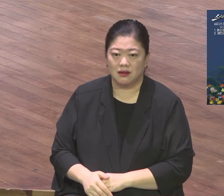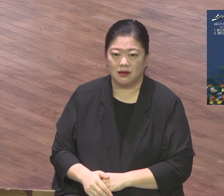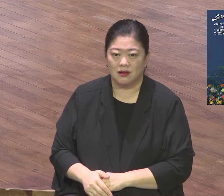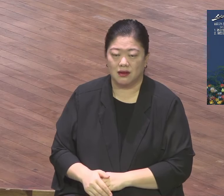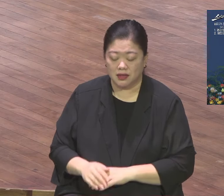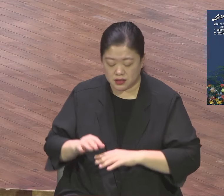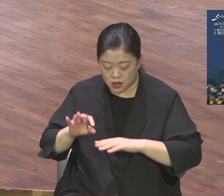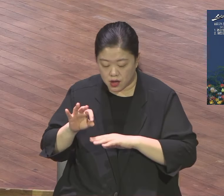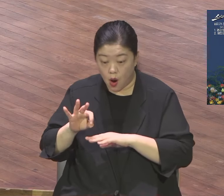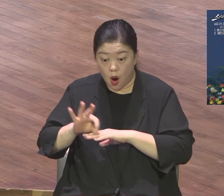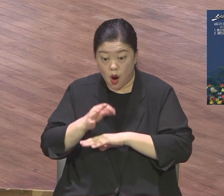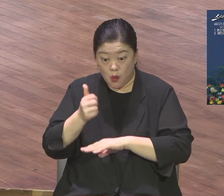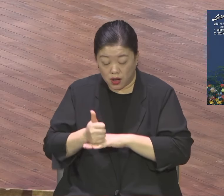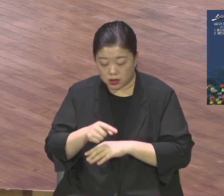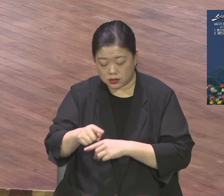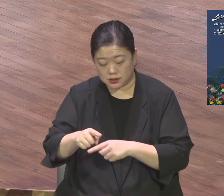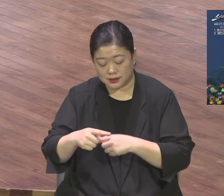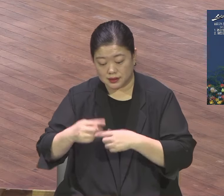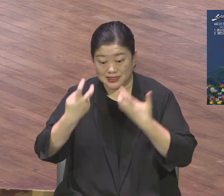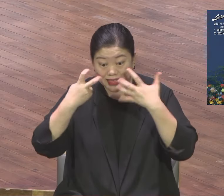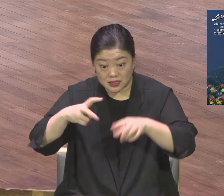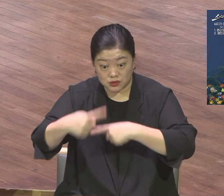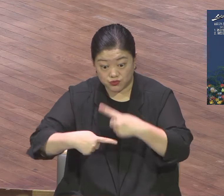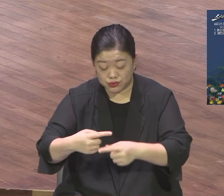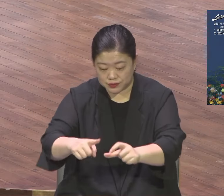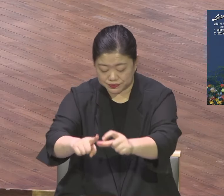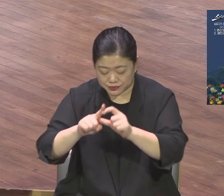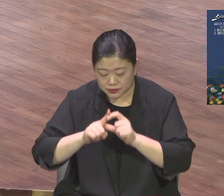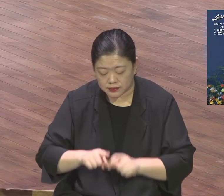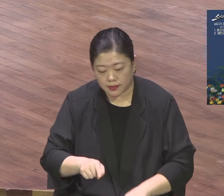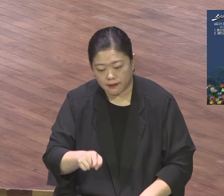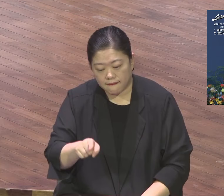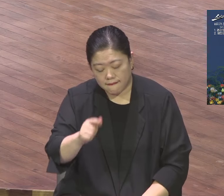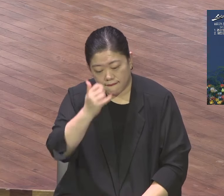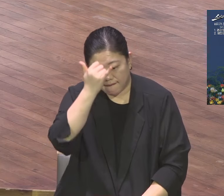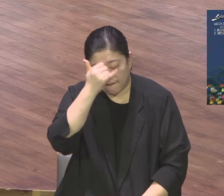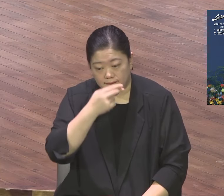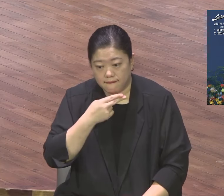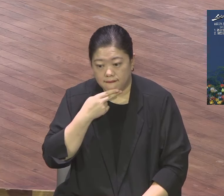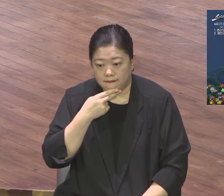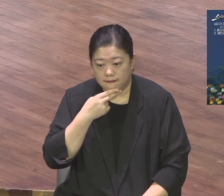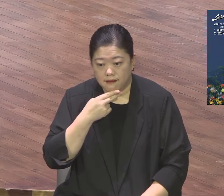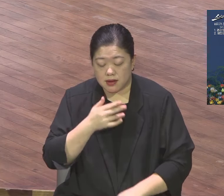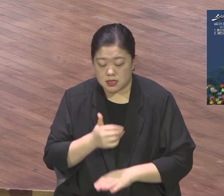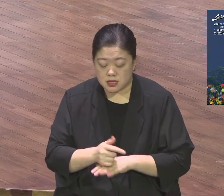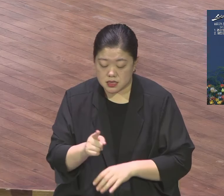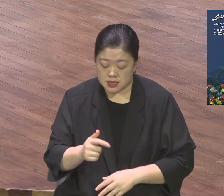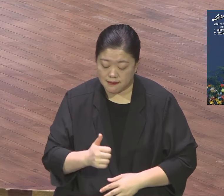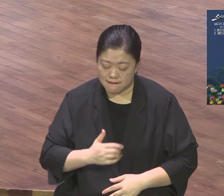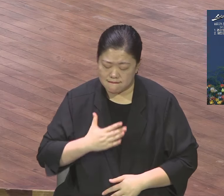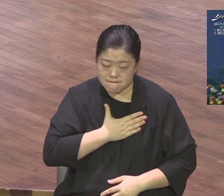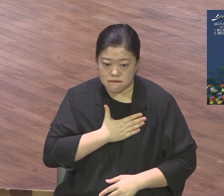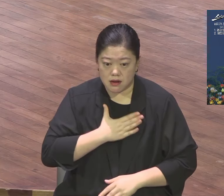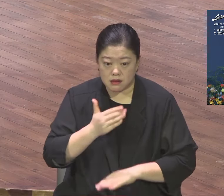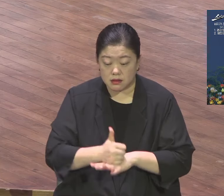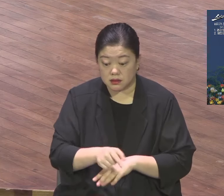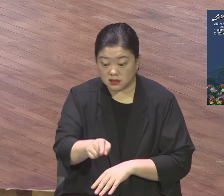배는 불불이 평소보다 일곱 배나 더 그렇게 뜨겁게 한 불불에 던져졌습니다.